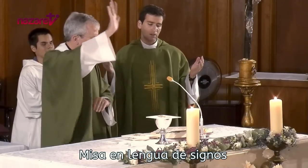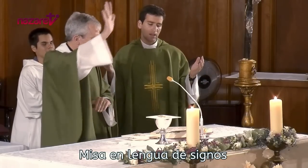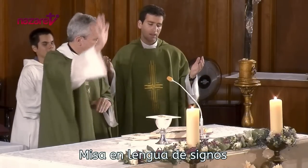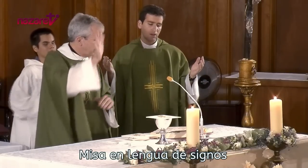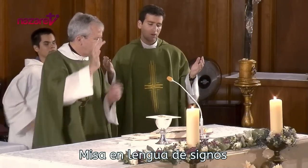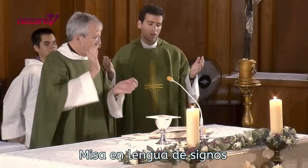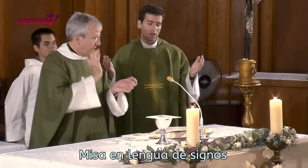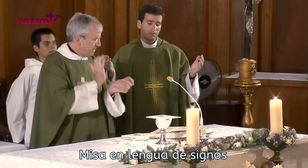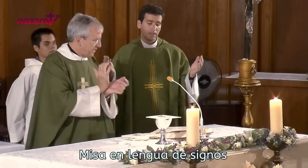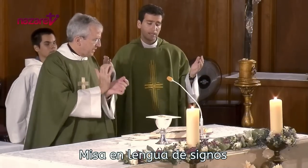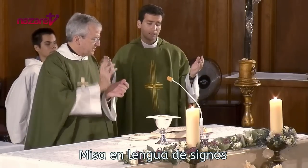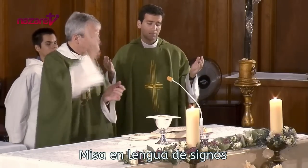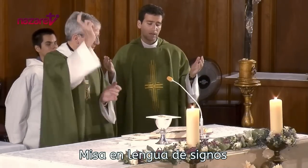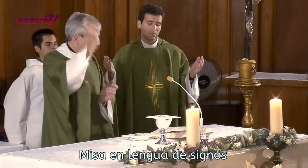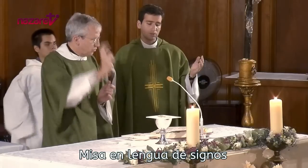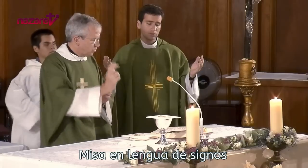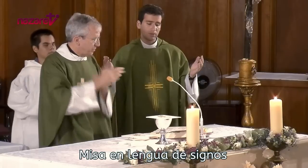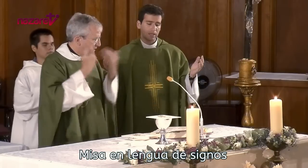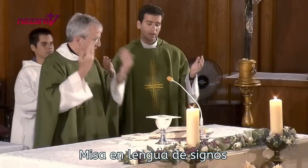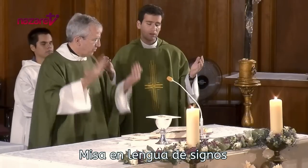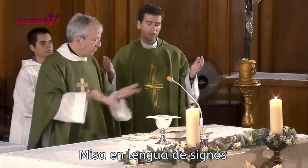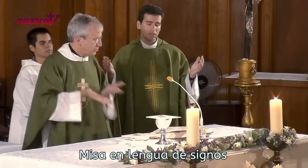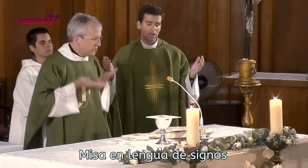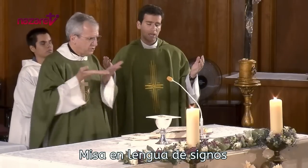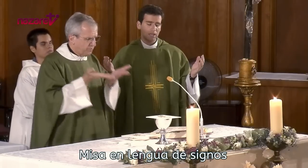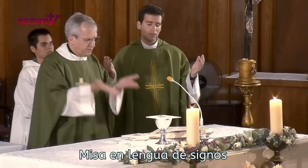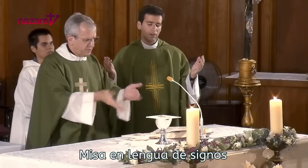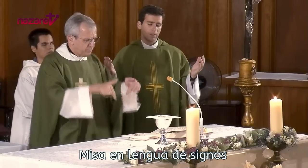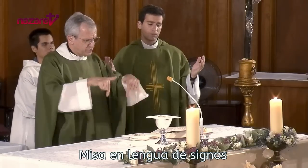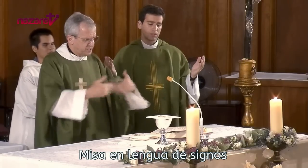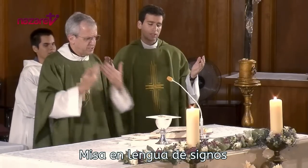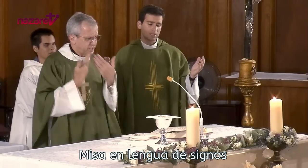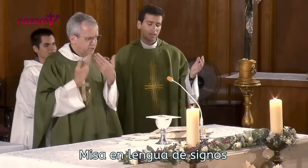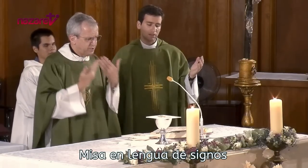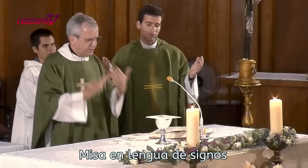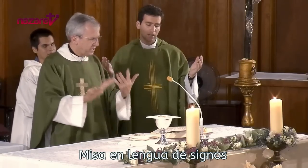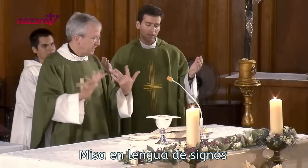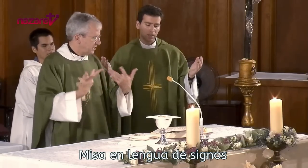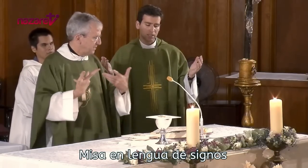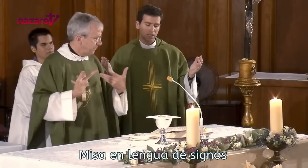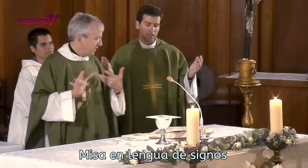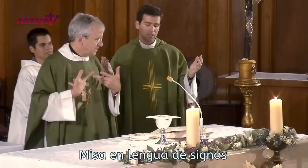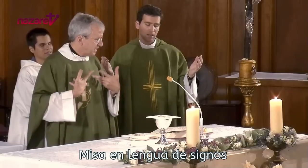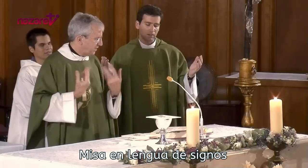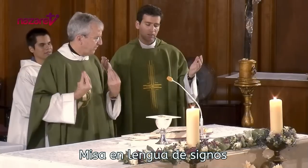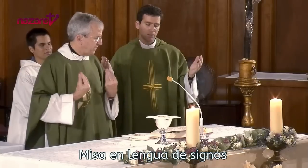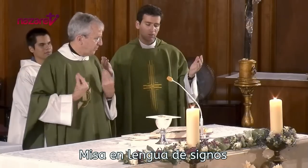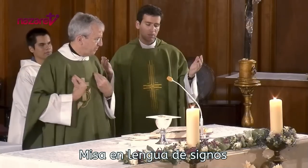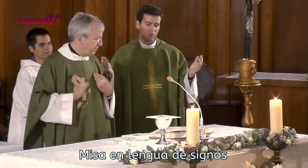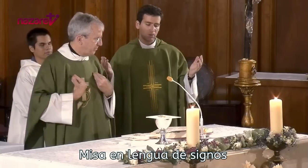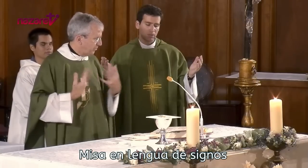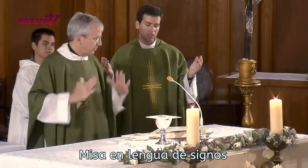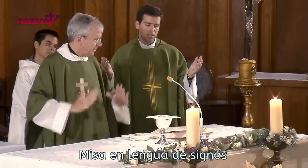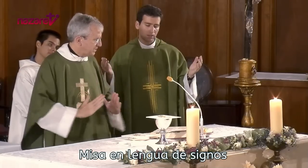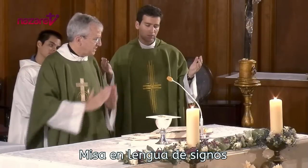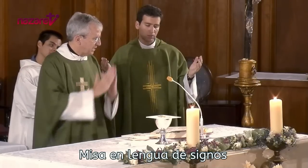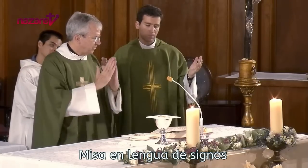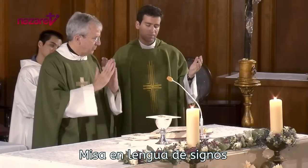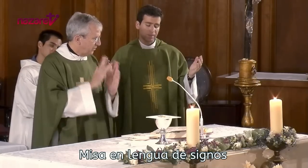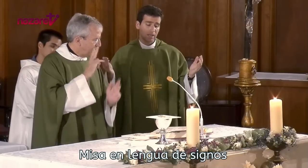cielo, mientras esperamos su venida gloriosa, te ofrecemos en esta acción de gracias el sacrificio vivo y santo.